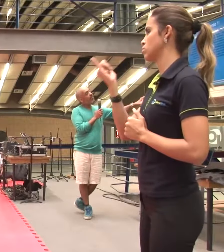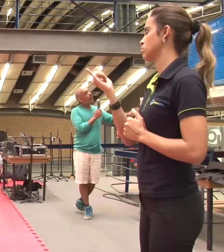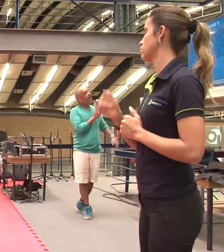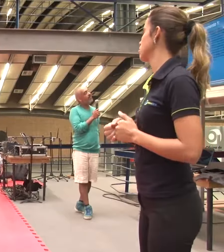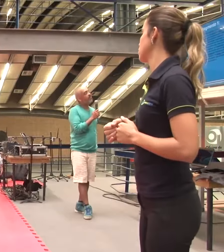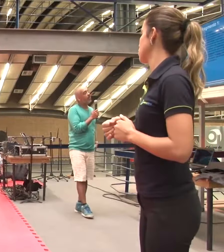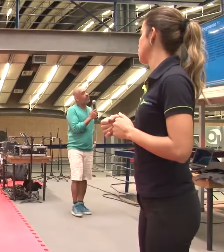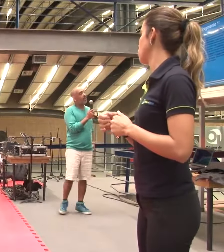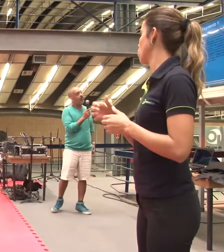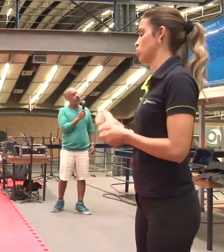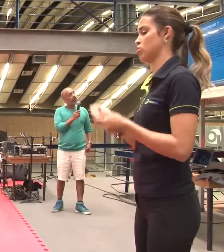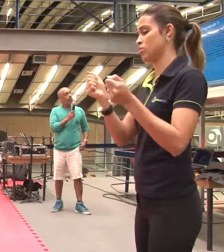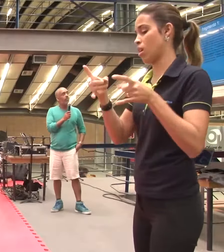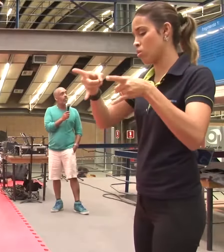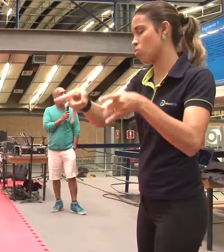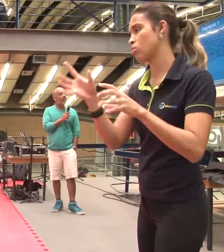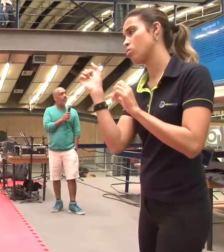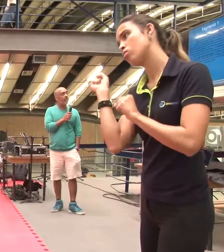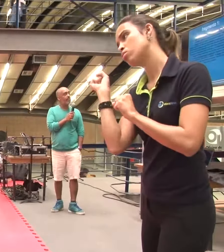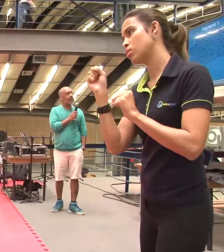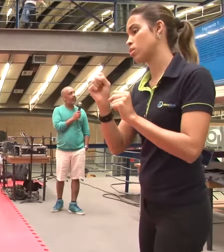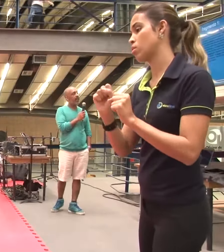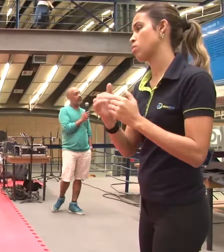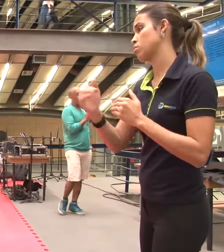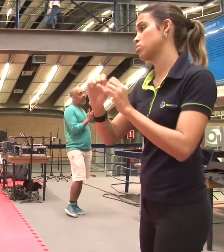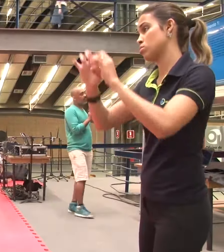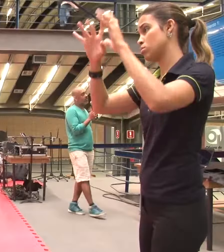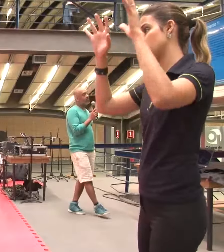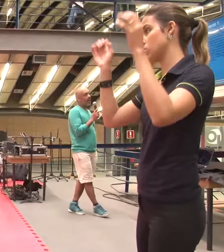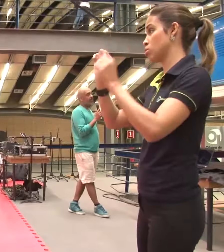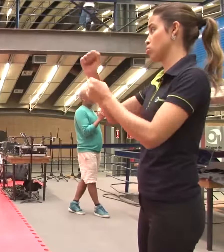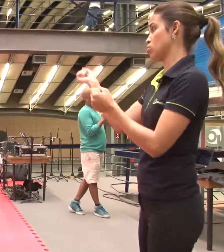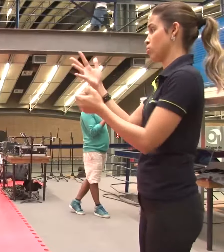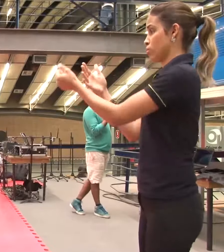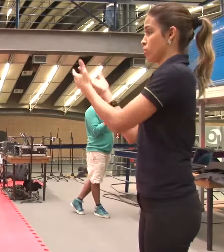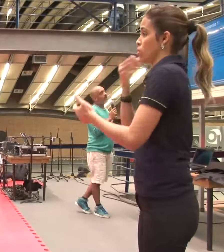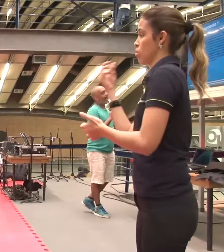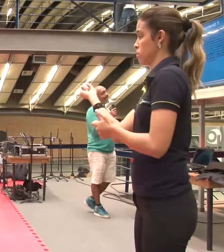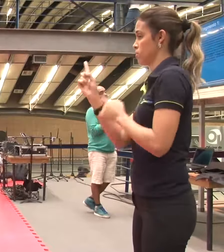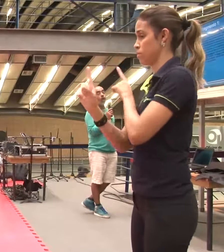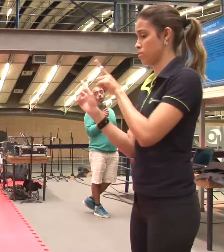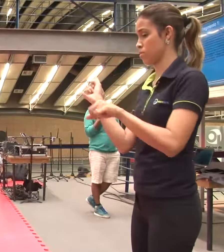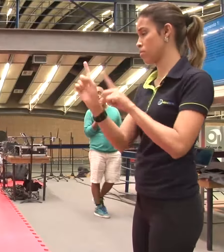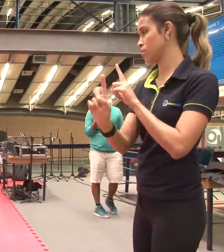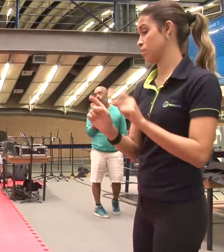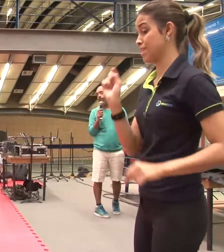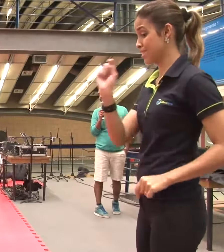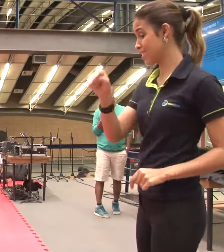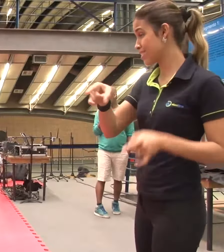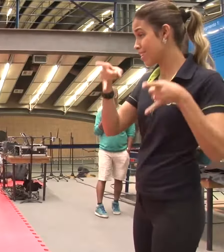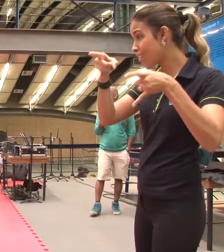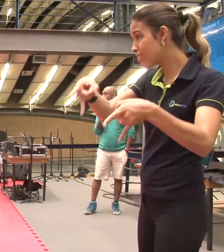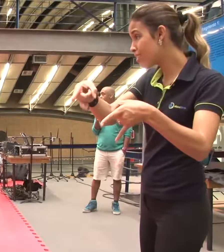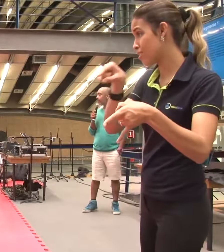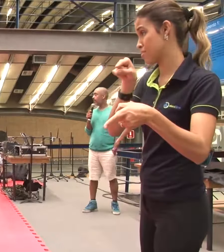Onde coubesse o chão, surgiu uma nuvem de pretendentes a disputá-los. E aquilo...